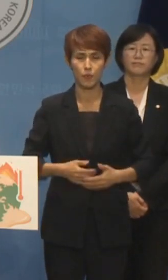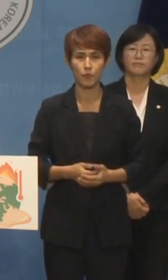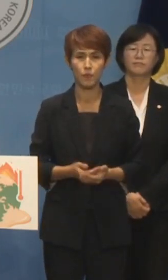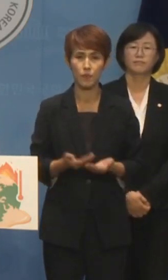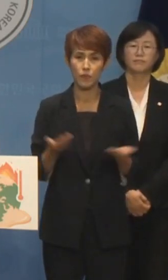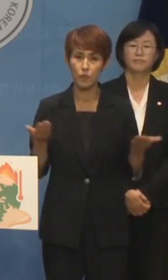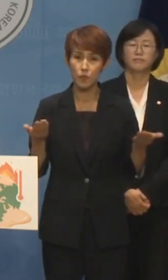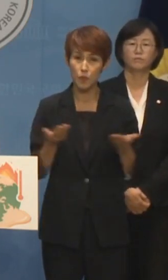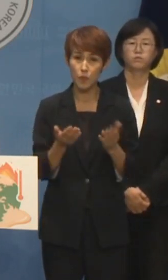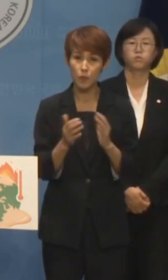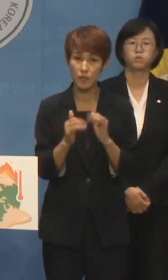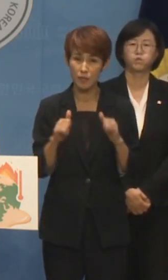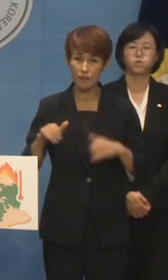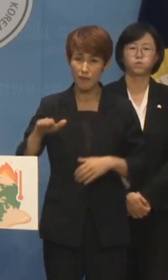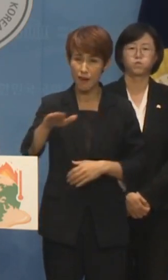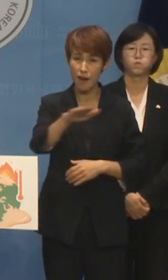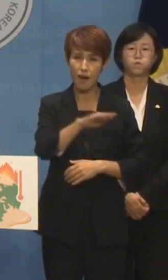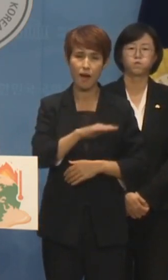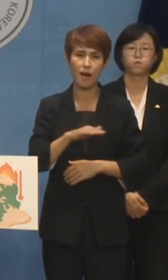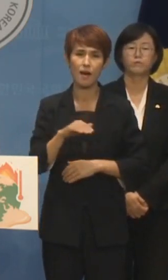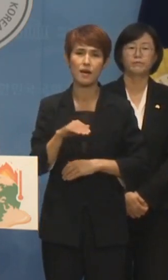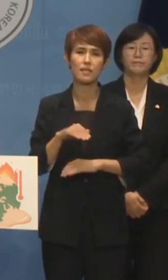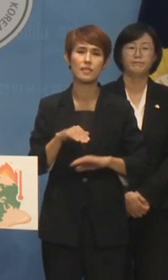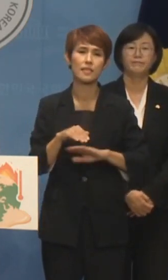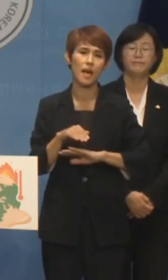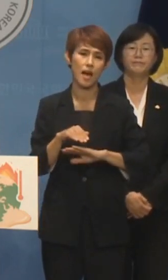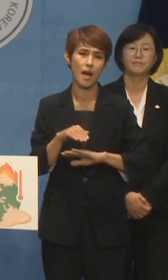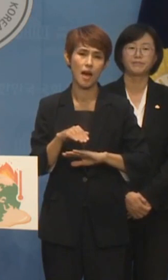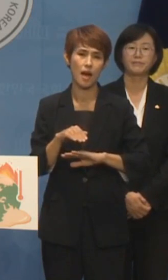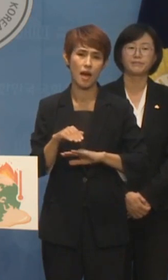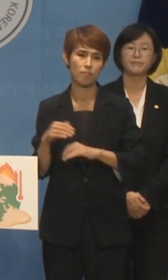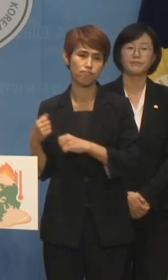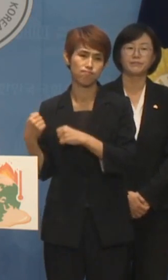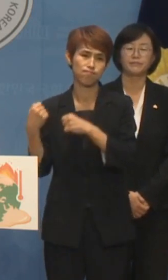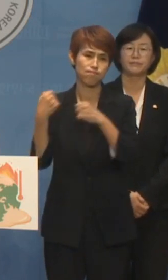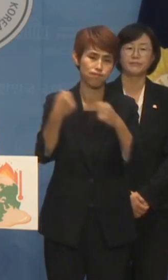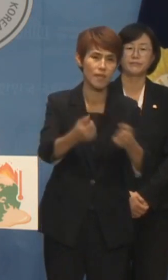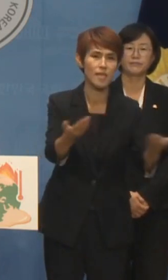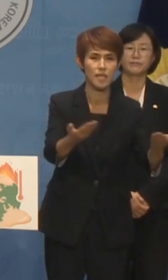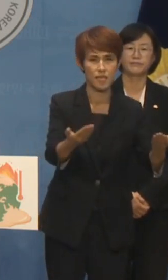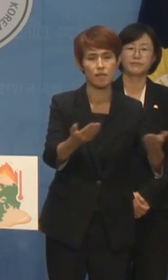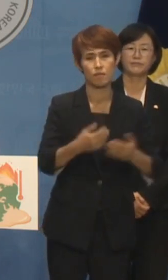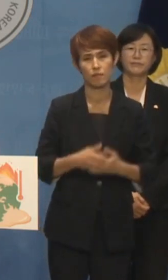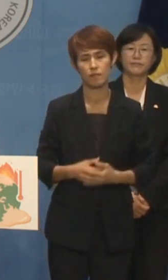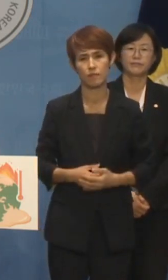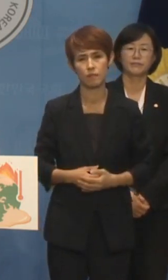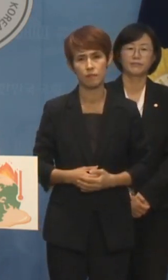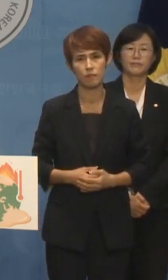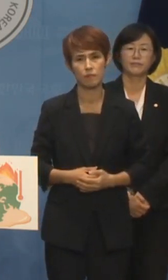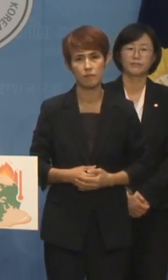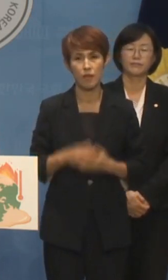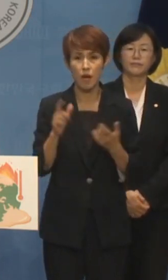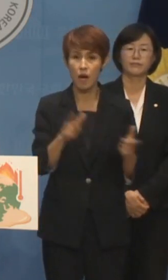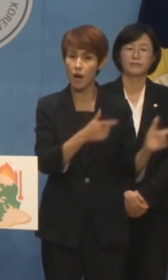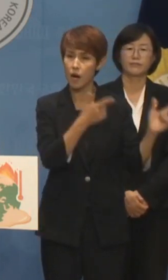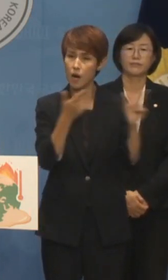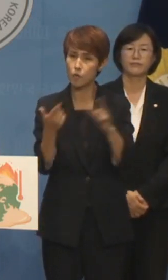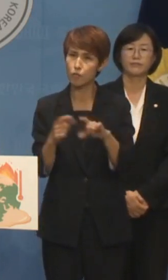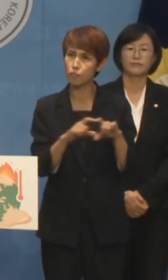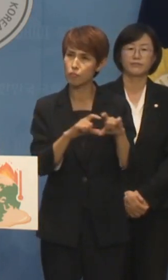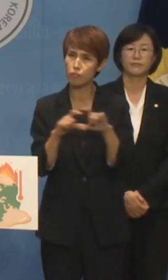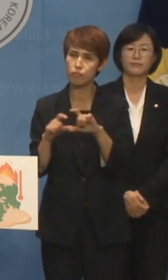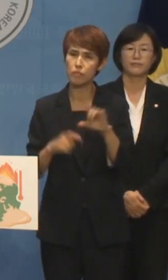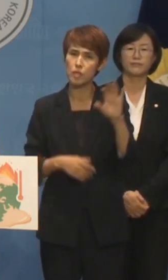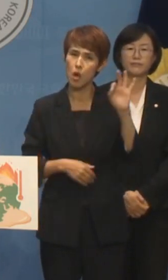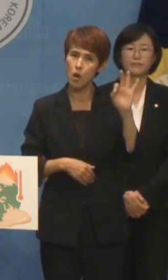노동자 100%가 차량 이동으로 업무를 진행하고 있습니다. 하루 평균 10에서